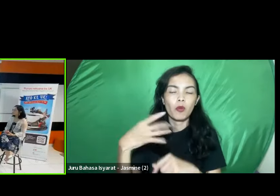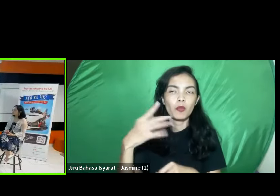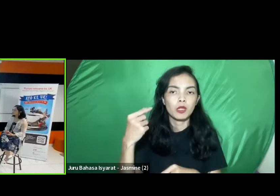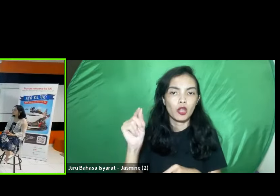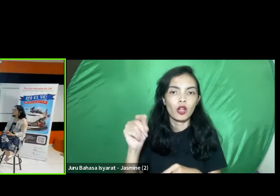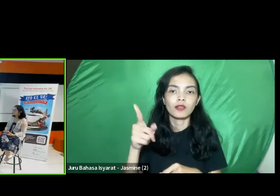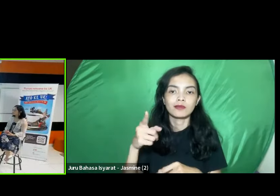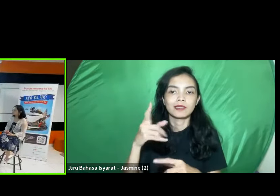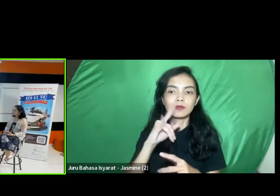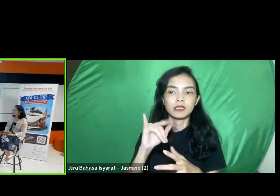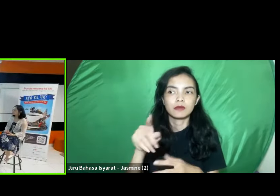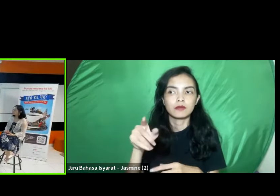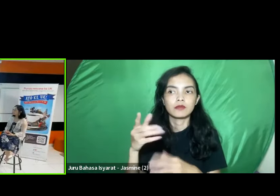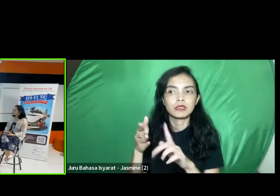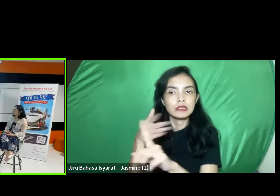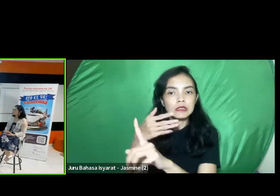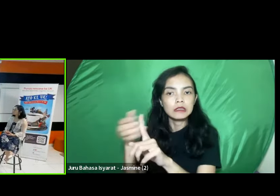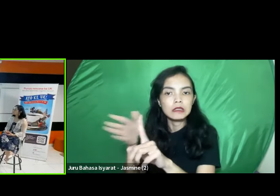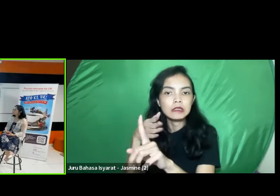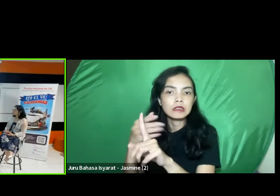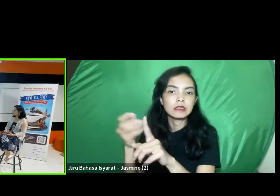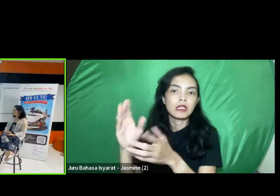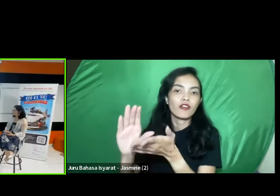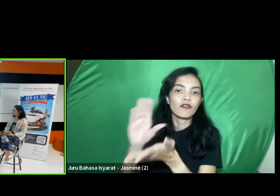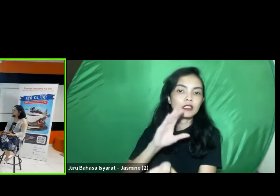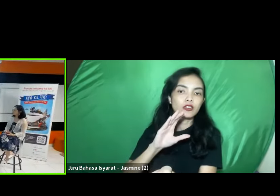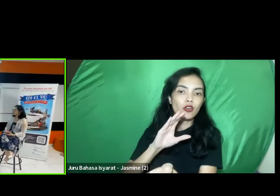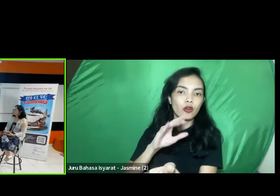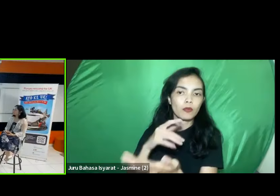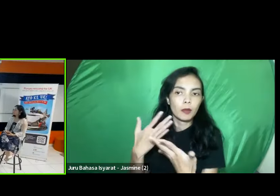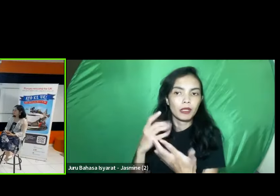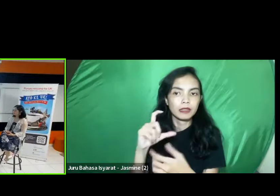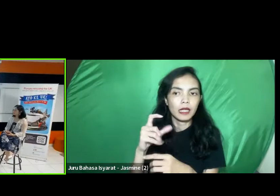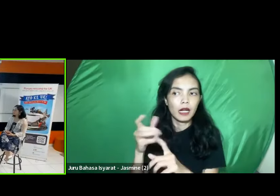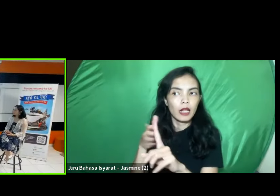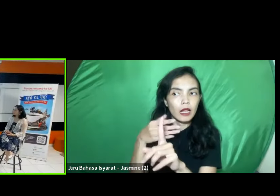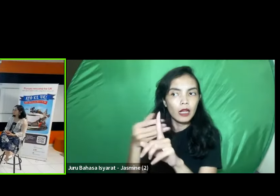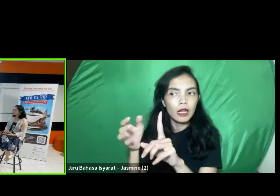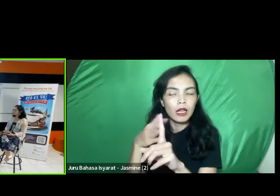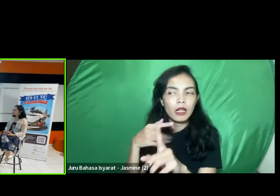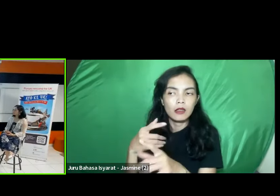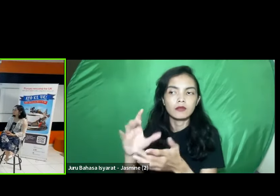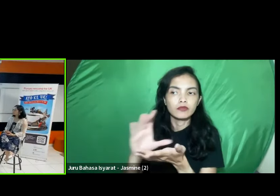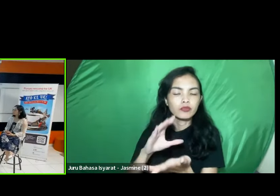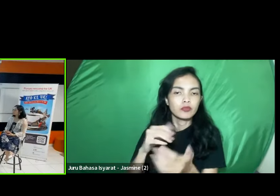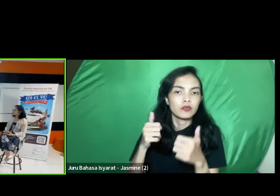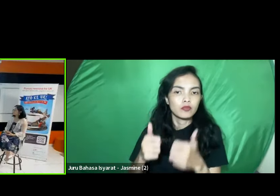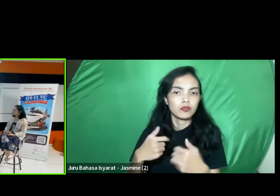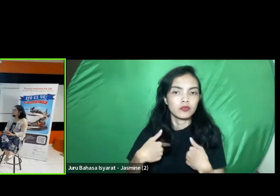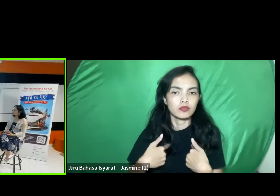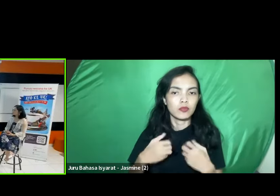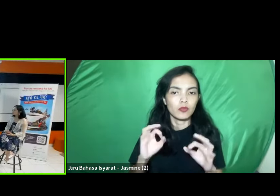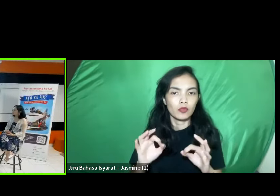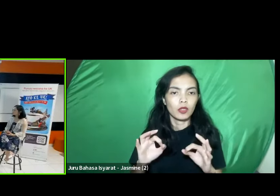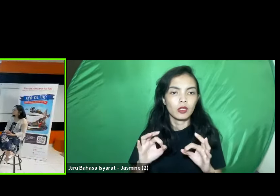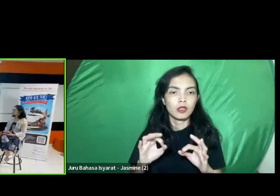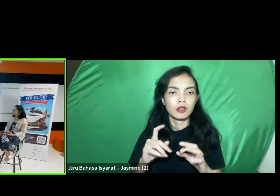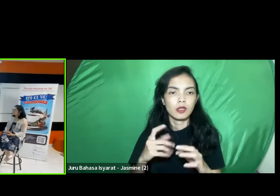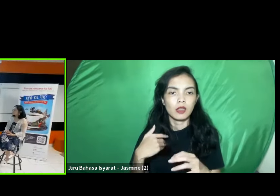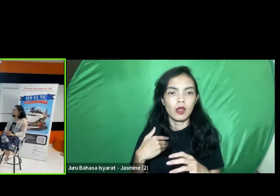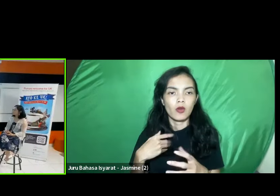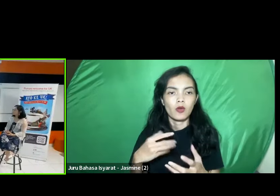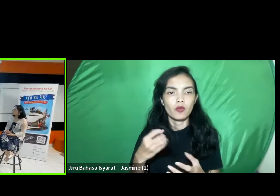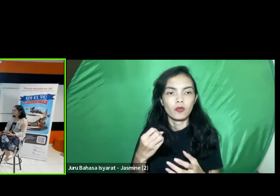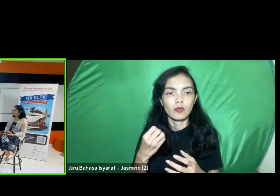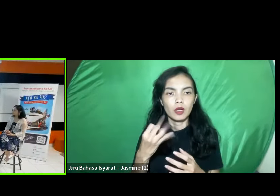gimana bikin diri saya itu worth it dikasih investasi gede saya enggak tahu kalau di dirupiahin ada enggak 1